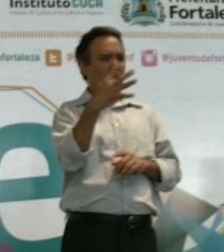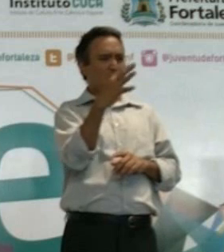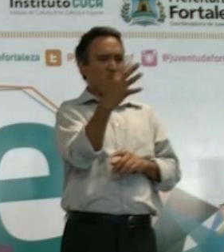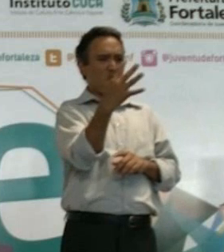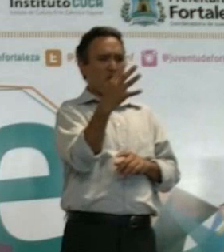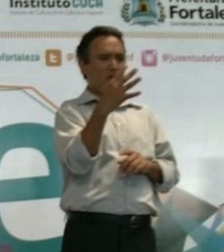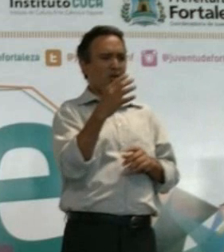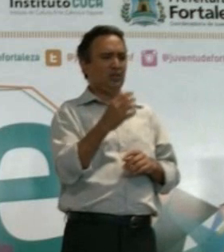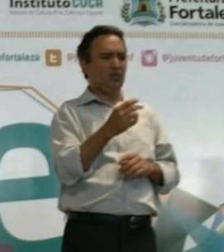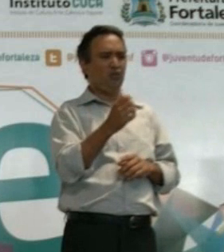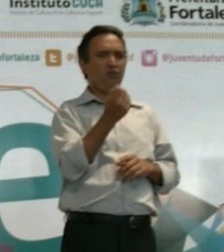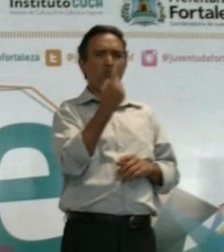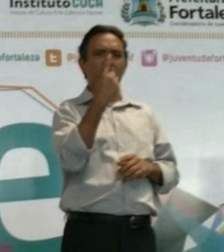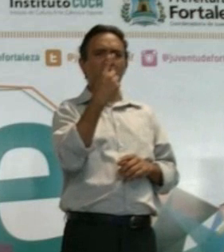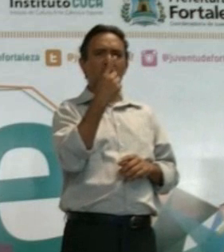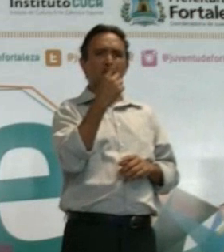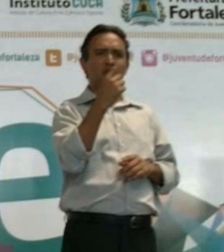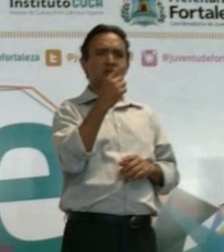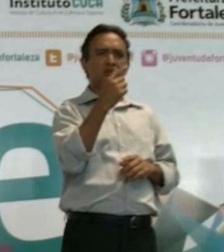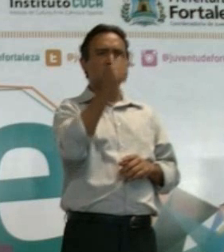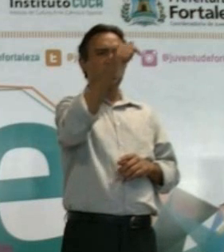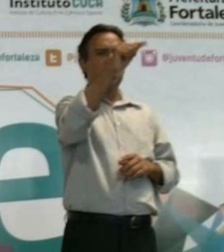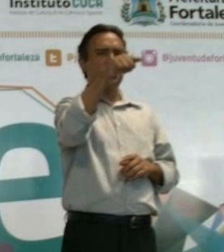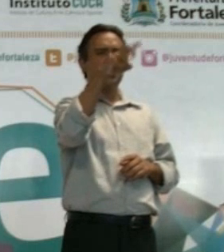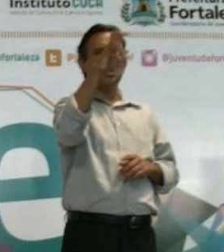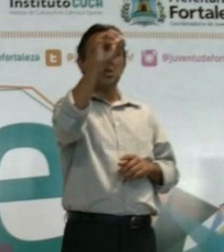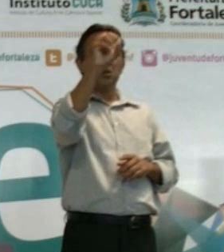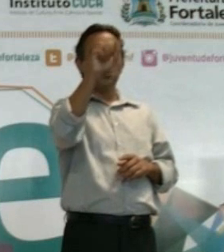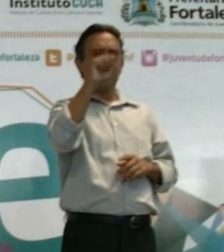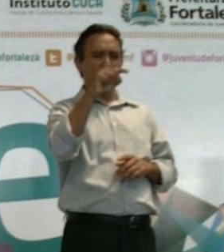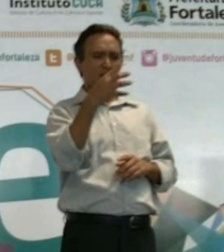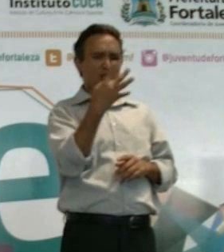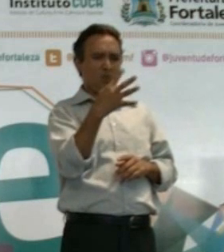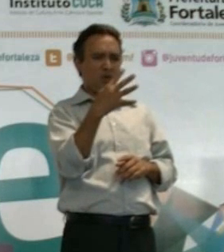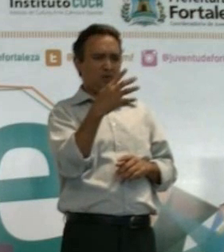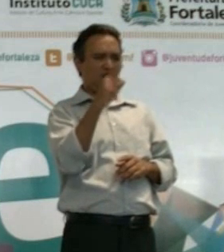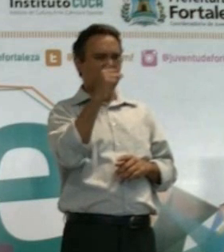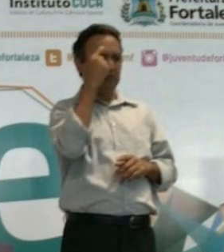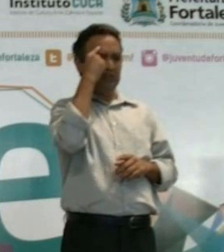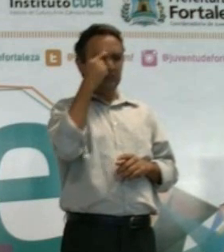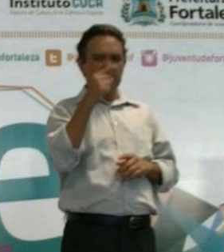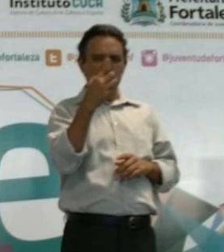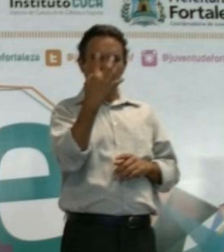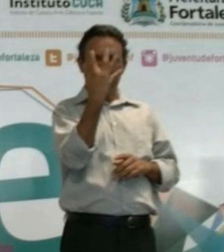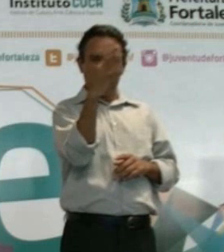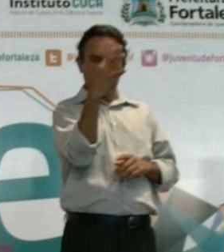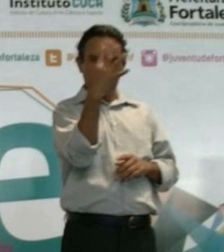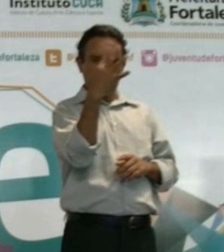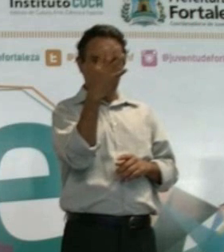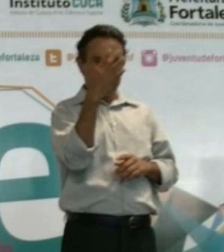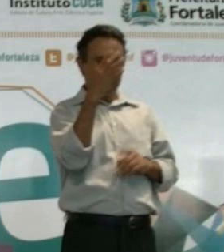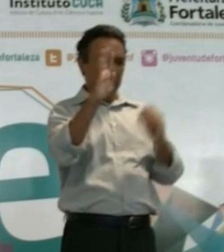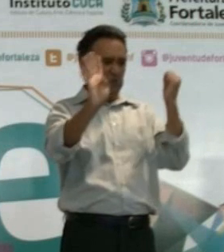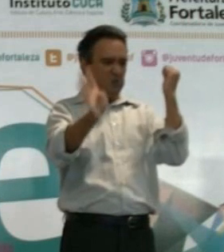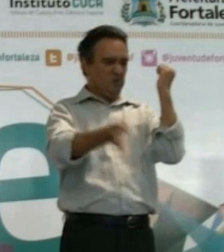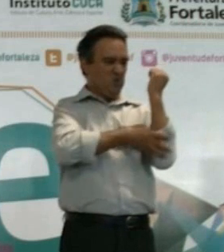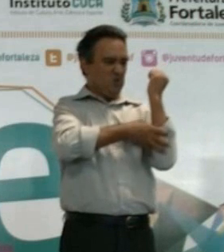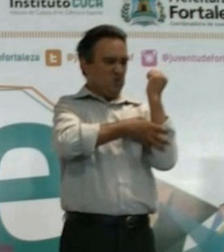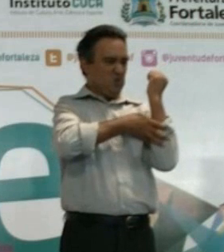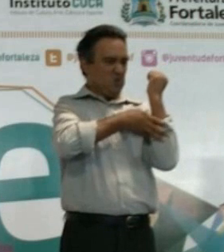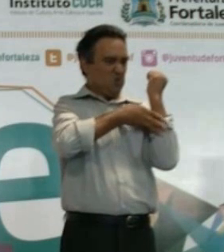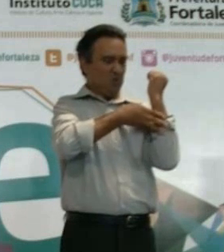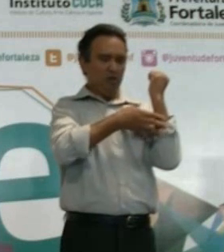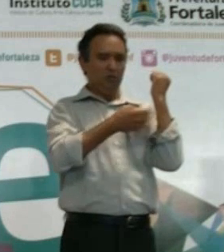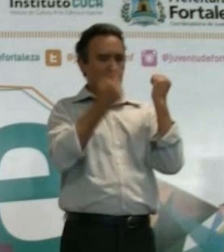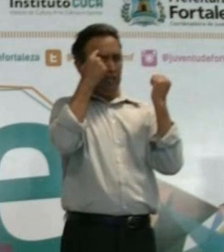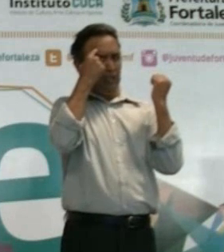que diferença, R$7,50, R$4, esse deve ser só aquela lixa, né? Que arranha a bunda. Eu fui olhar, não, macio,